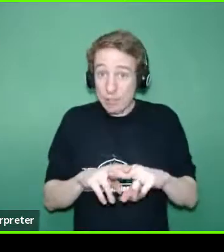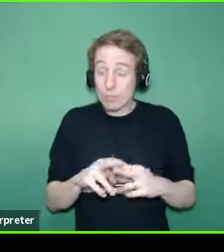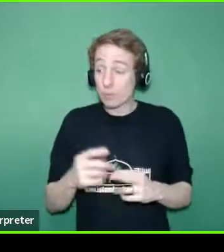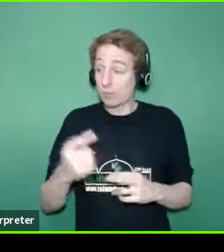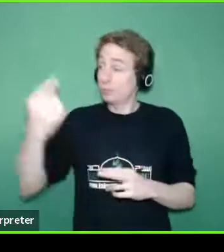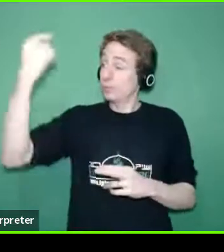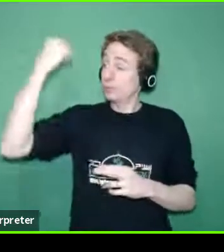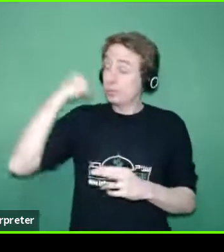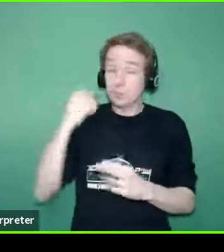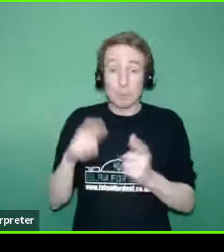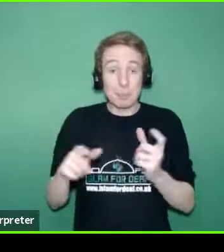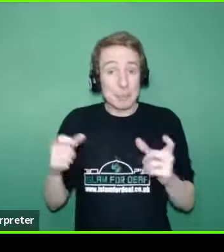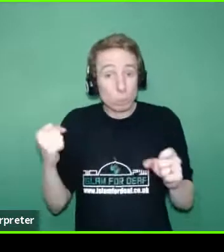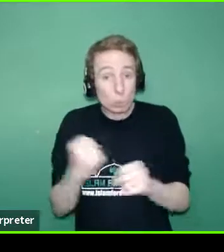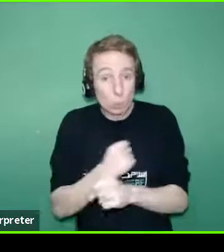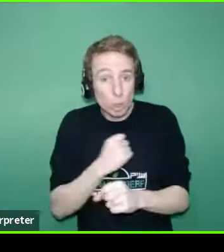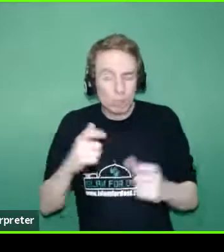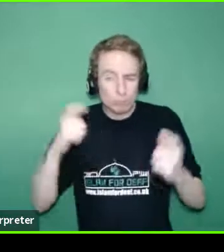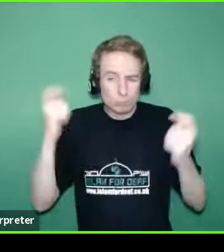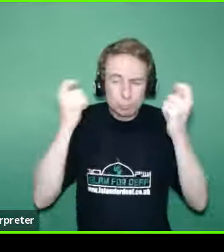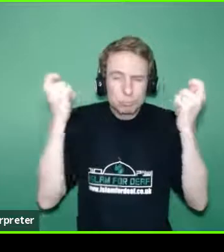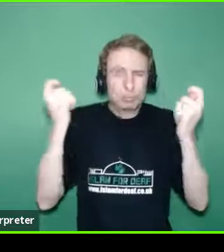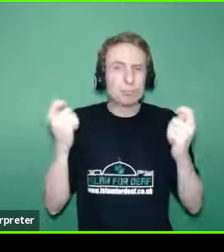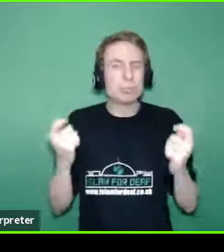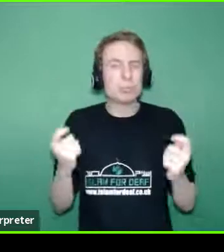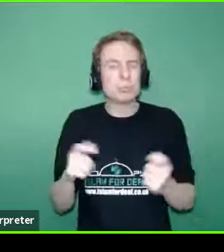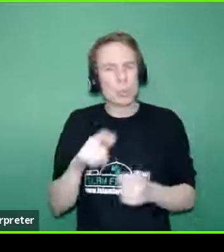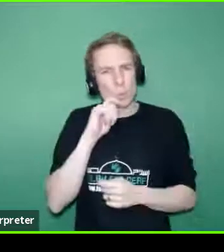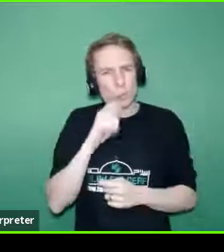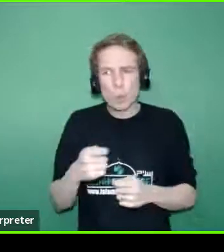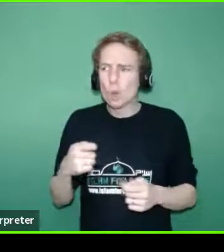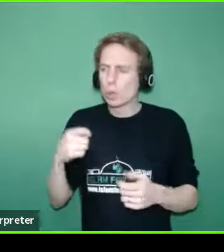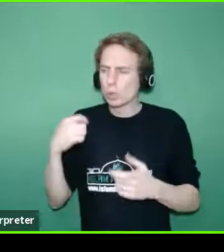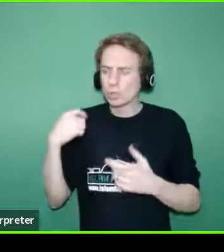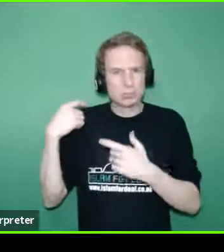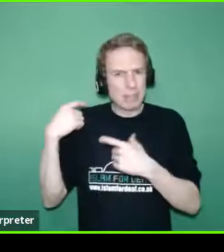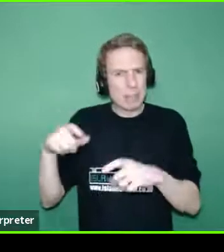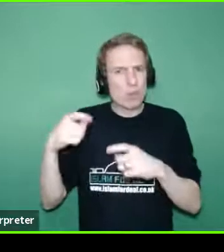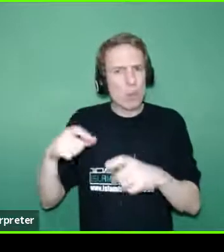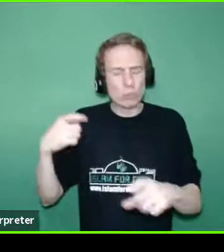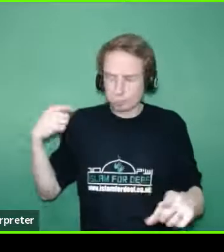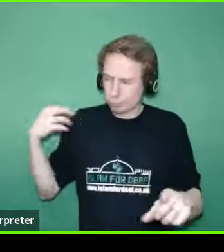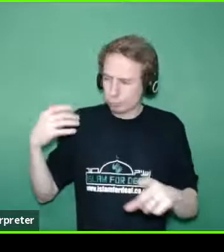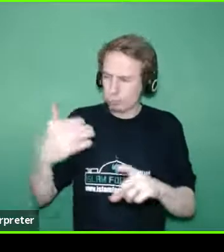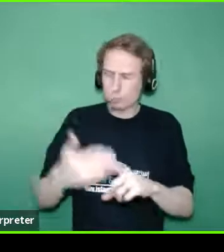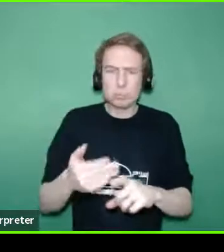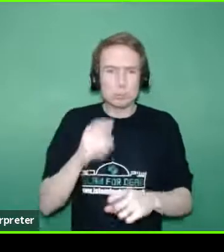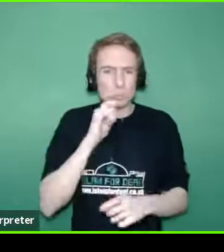commendable, they would have preceded us in doing it.